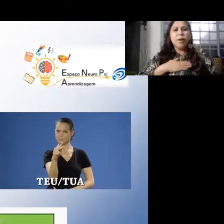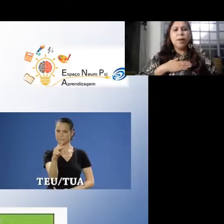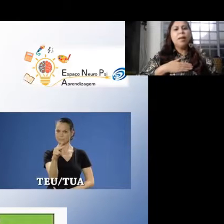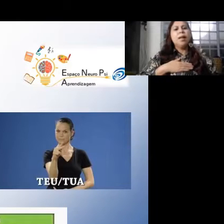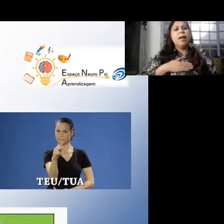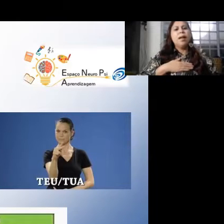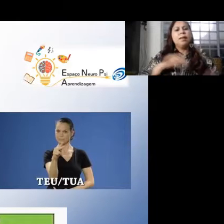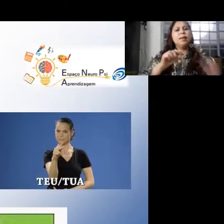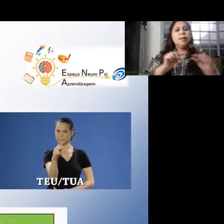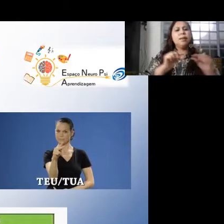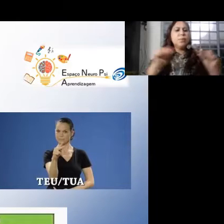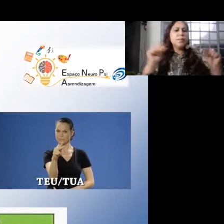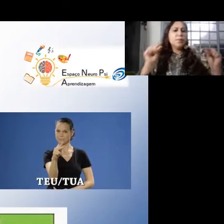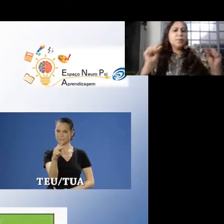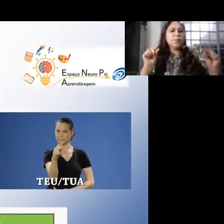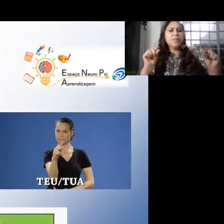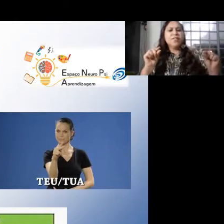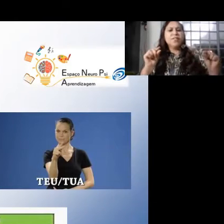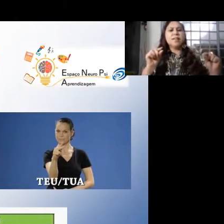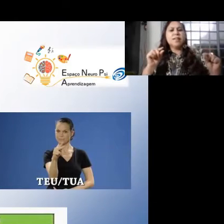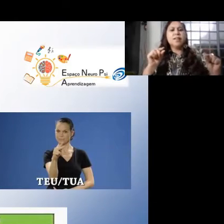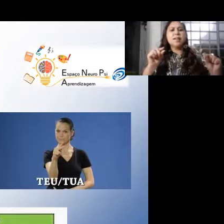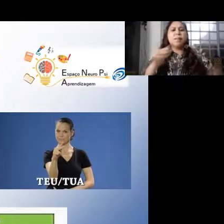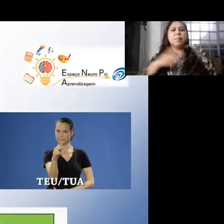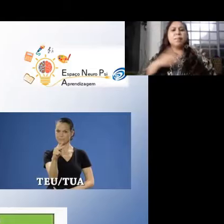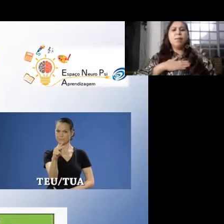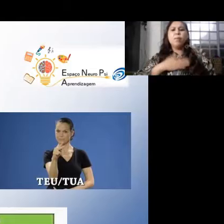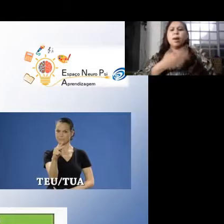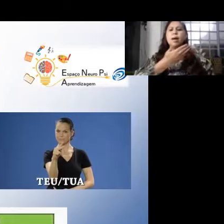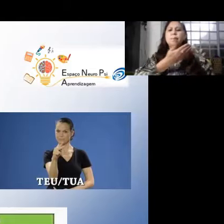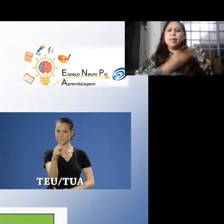sinal, né? É meu. Aí tem até, por exemplo, uma frase